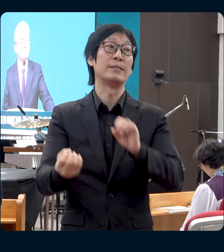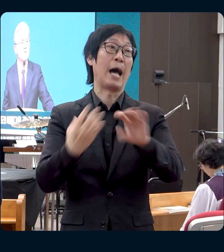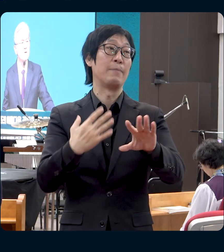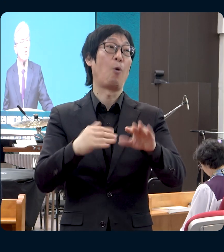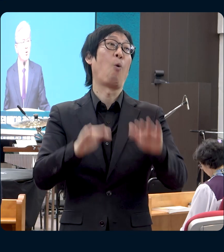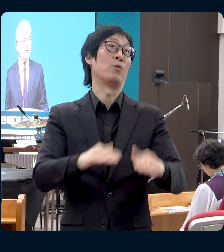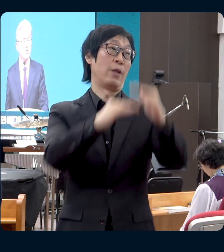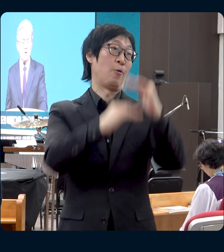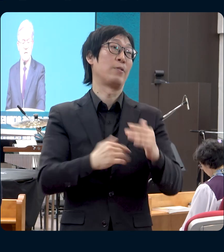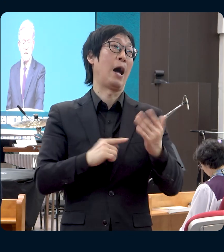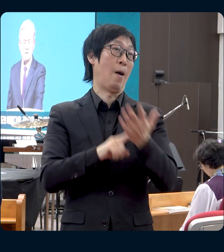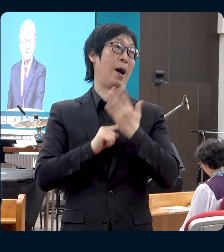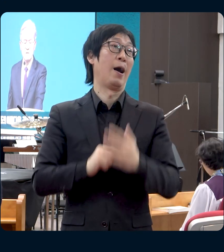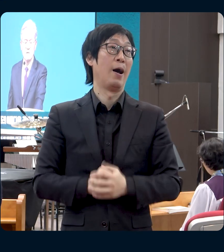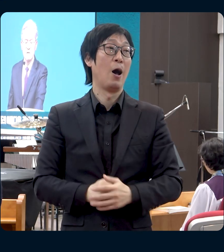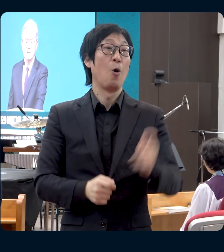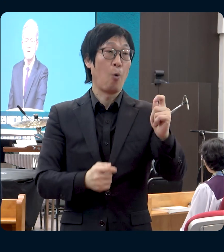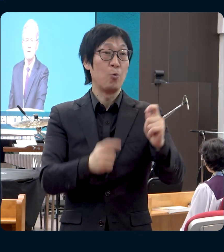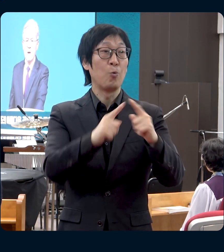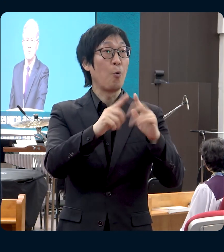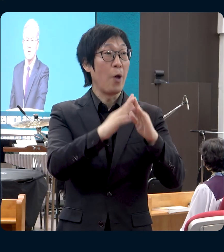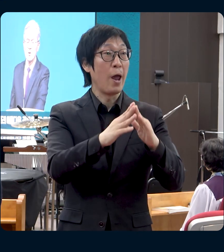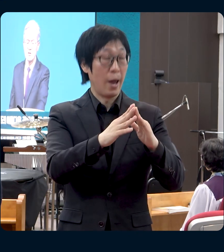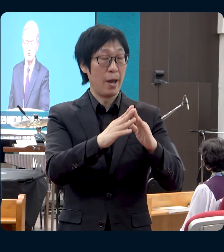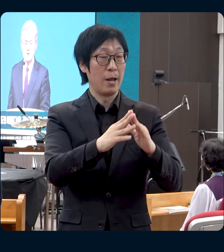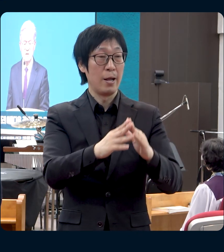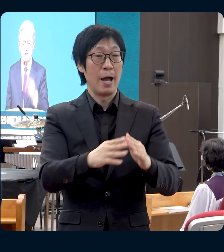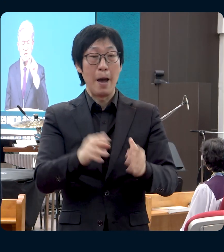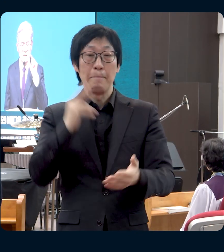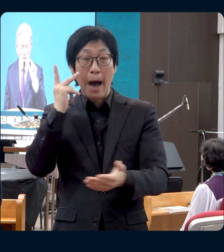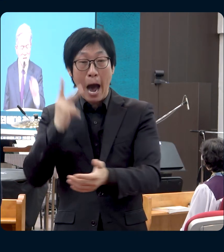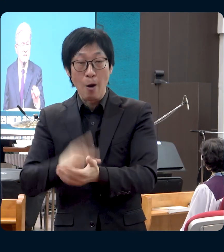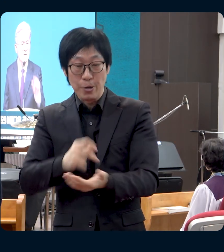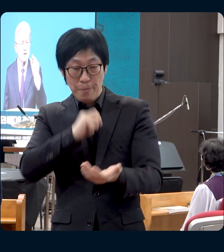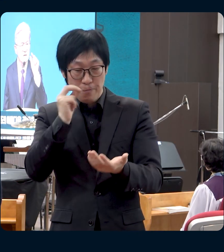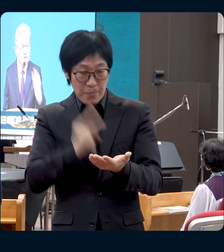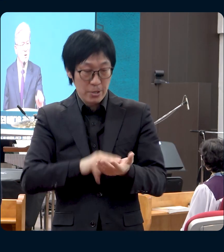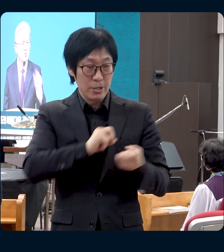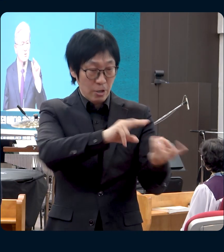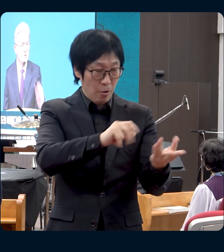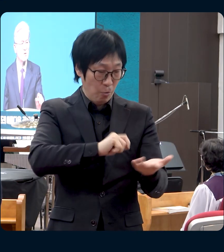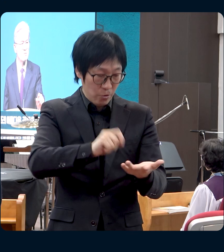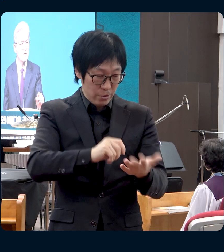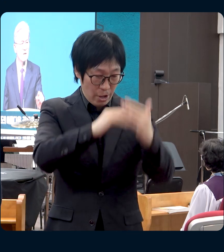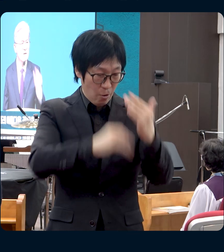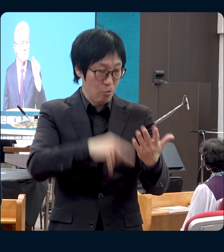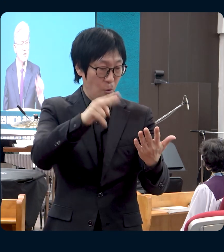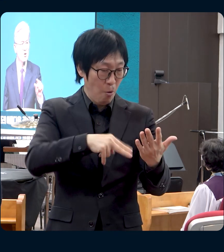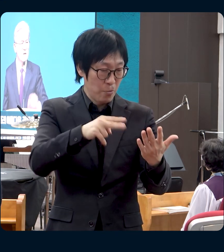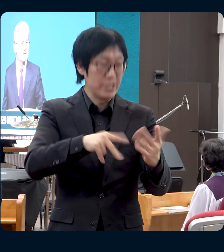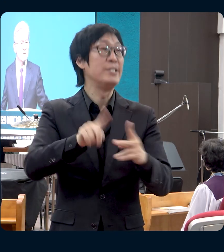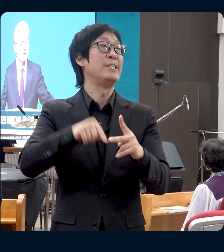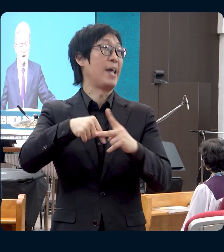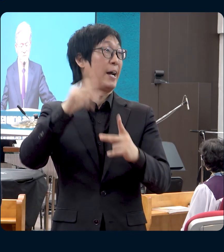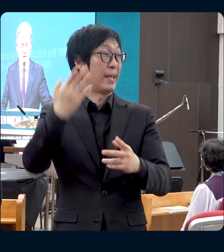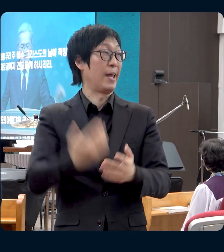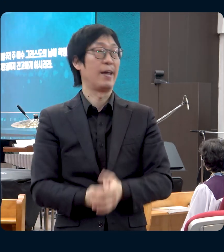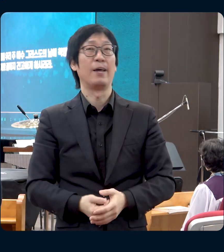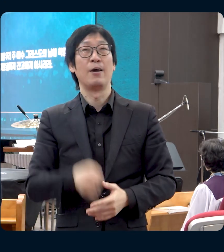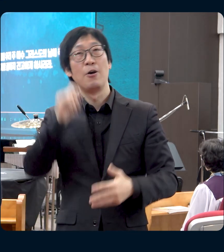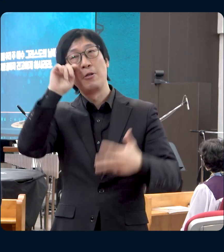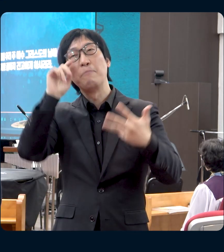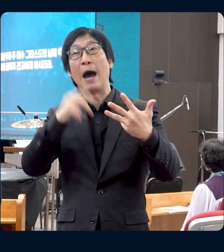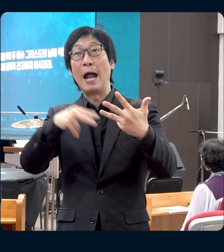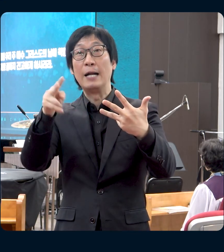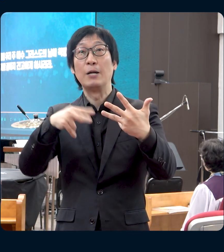말씀, 고린도 교회를 향해서 바울 사도가 쓰고 있는 이 말씀에 그대로 들어있습니다. 8절 말씀을 함께